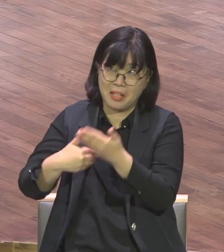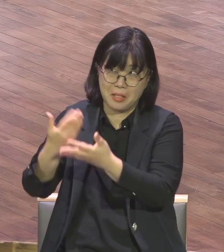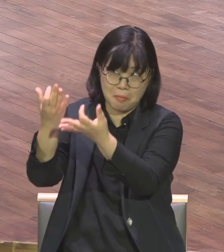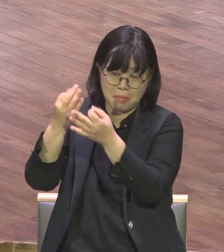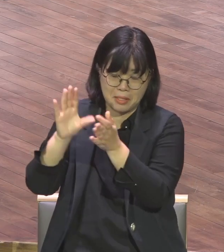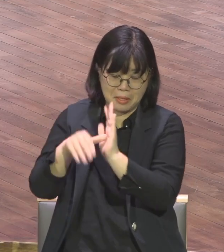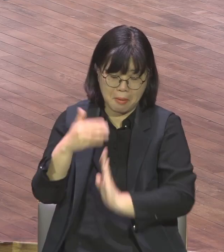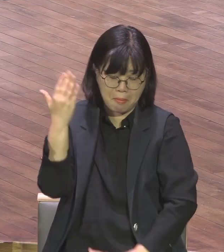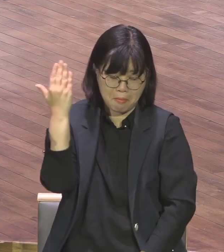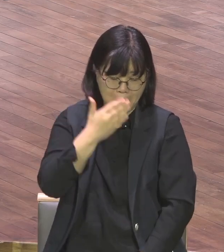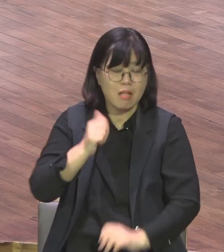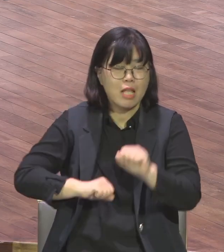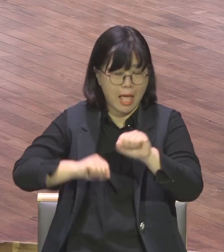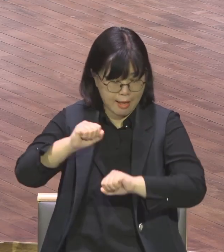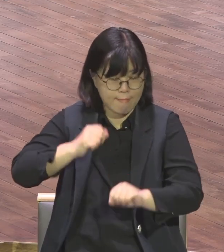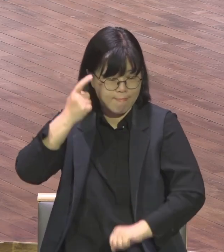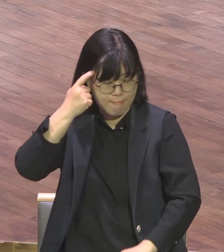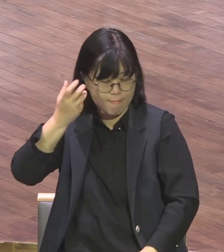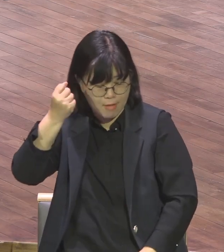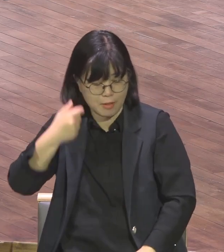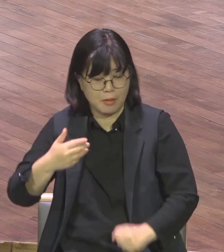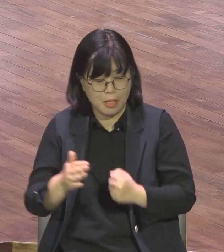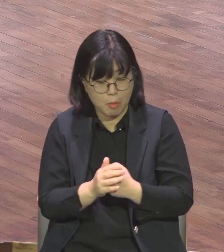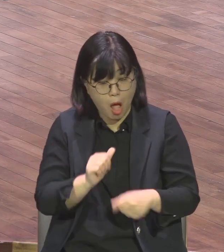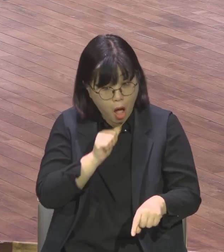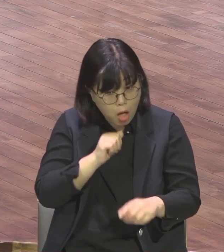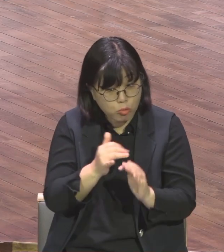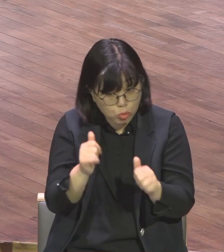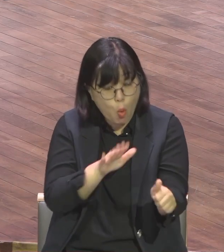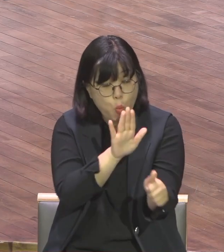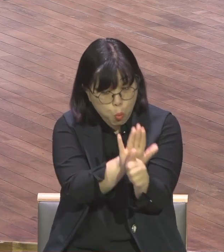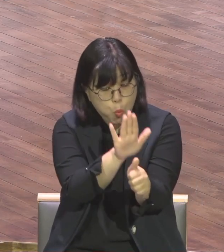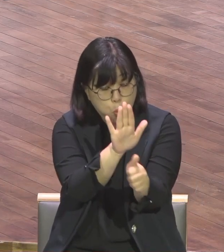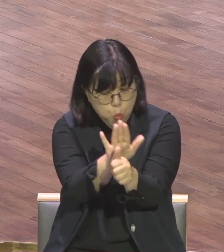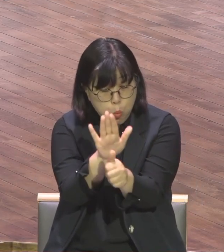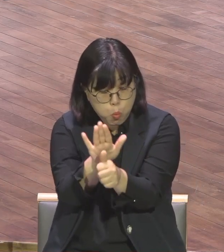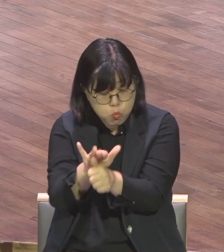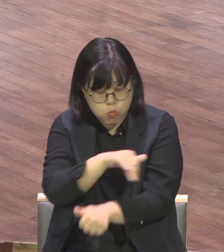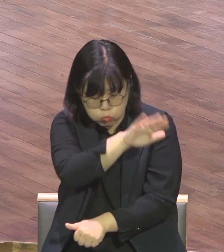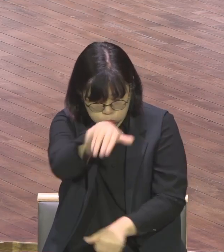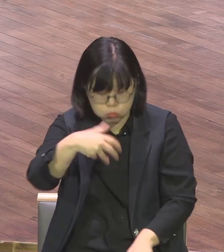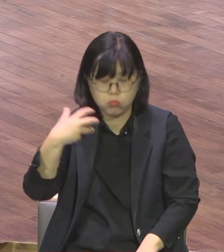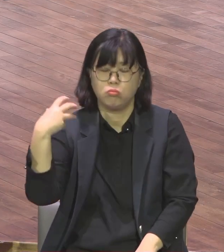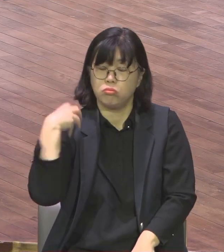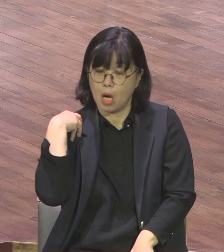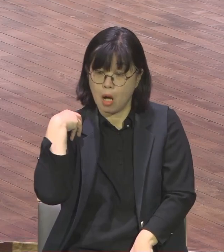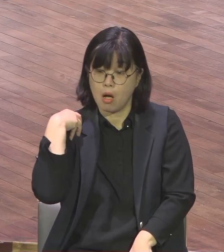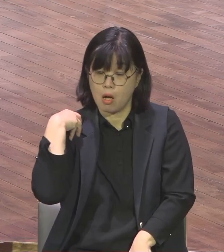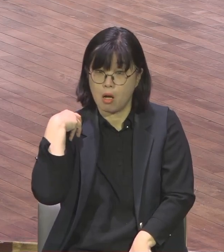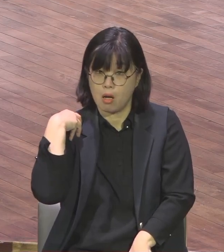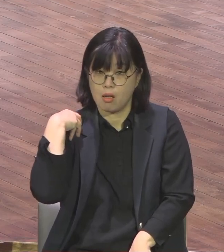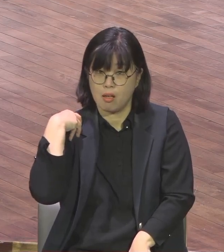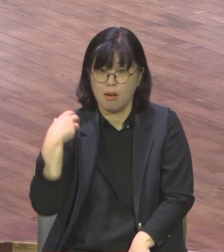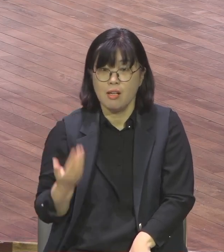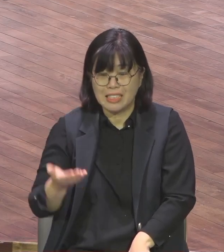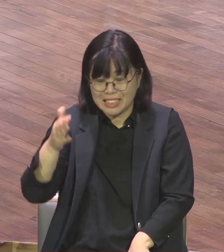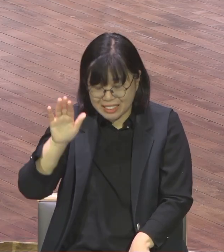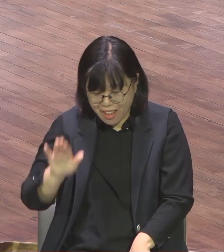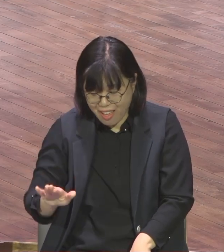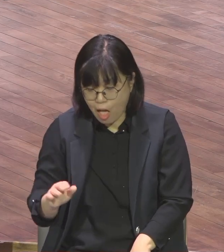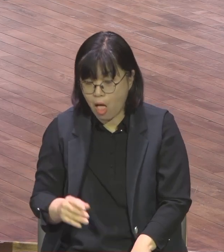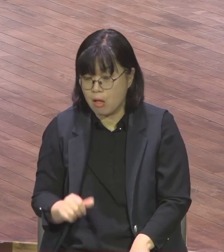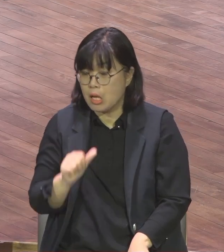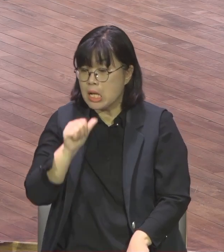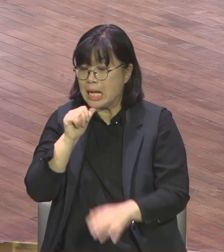경건한 행위다. 응? 그래서 이들이 가난한 사람들을 유대교가 다 책임져 줬어요. 그런데